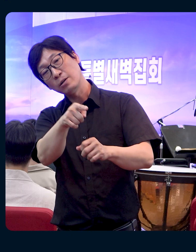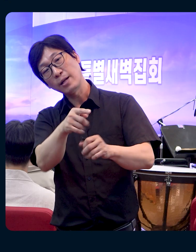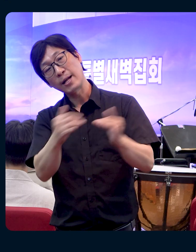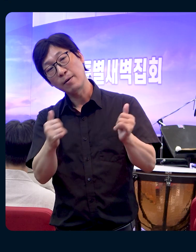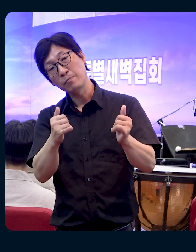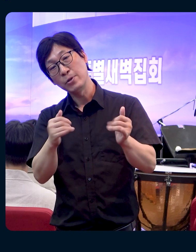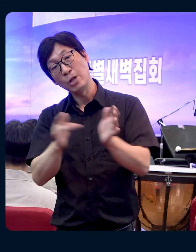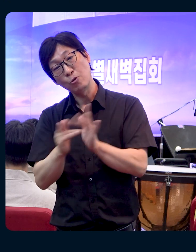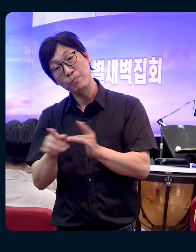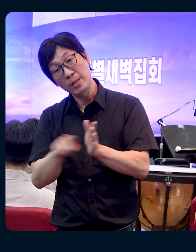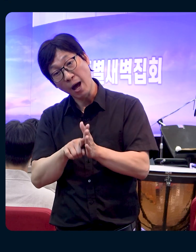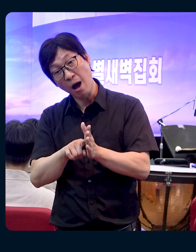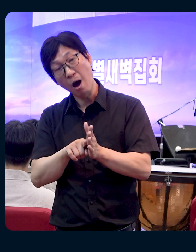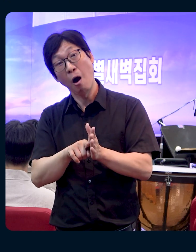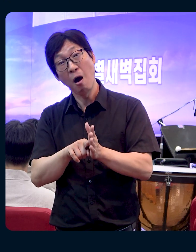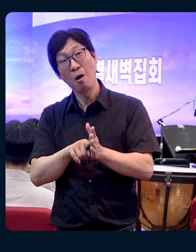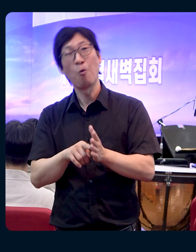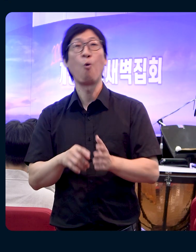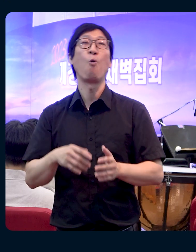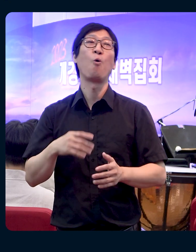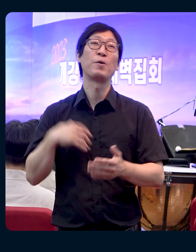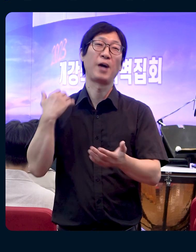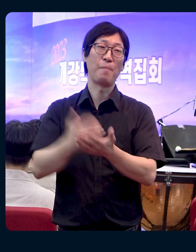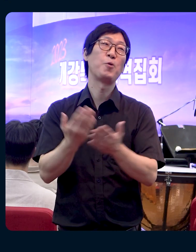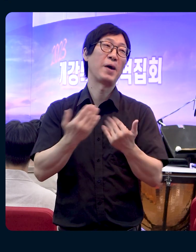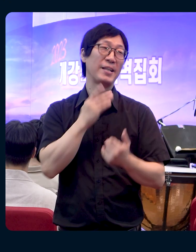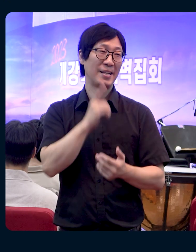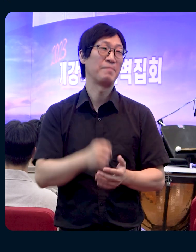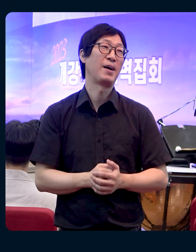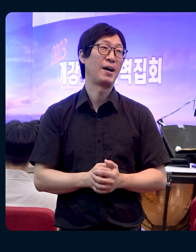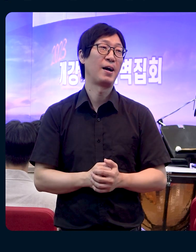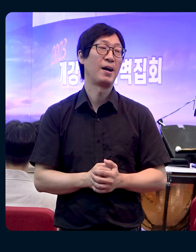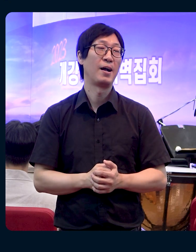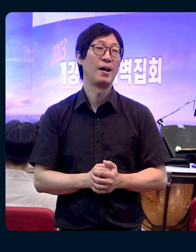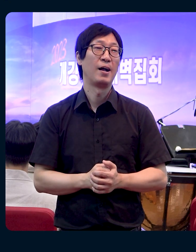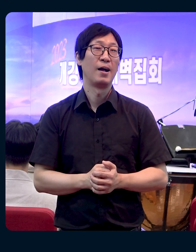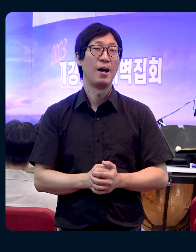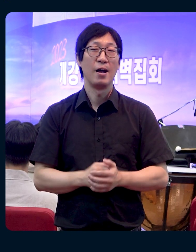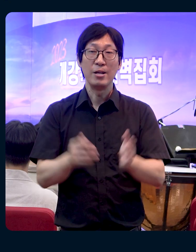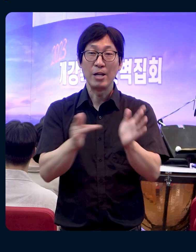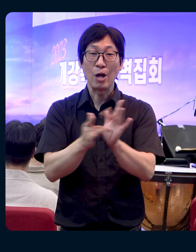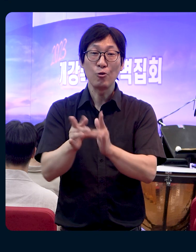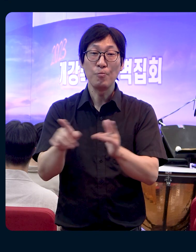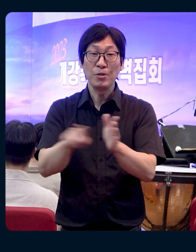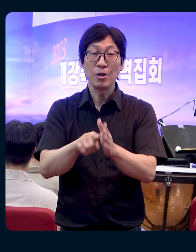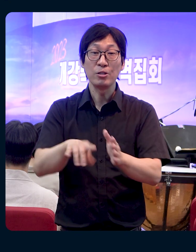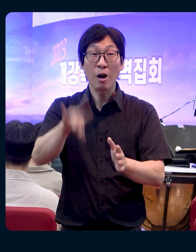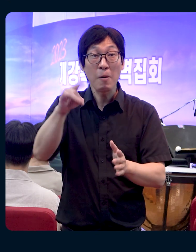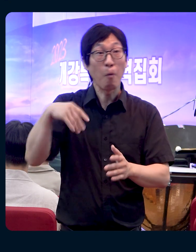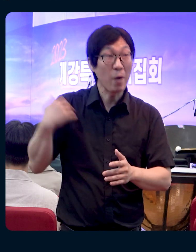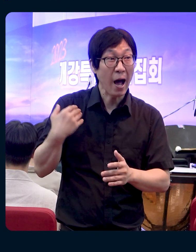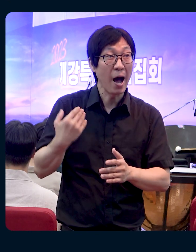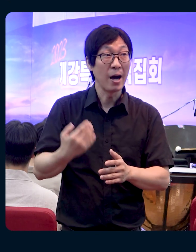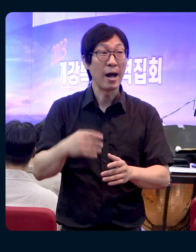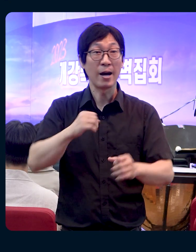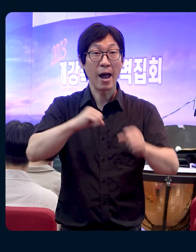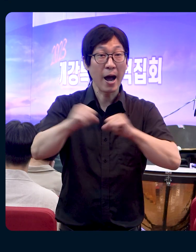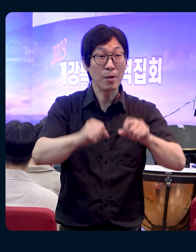아무리 봐도 이건 믿는 사람 아니고는 이럴 수가 없어. 이렇게 발견돼야 되는 거 아니겠어요?